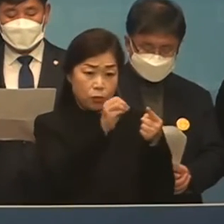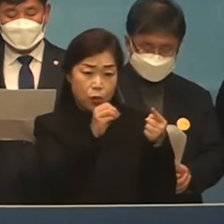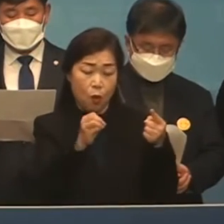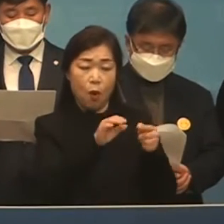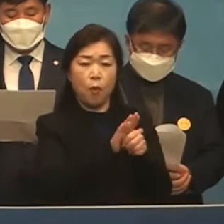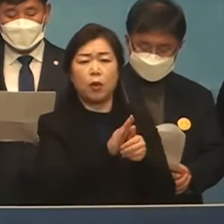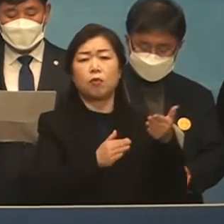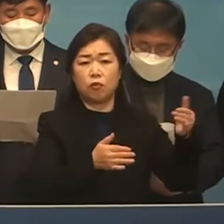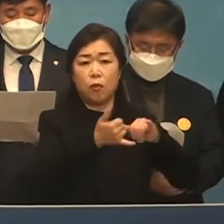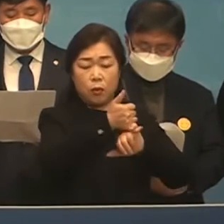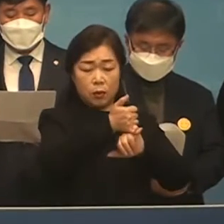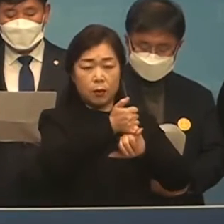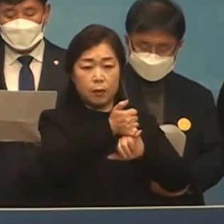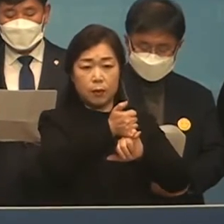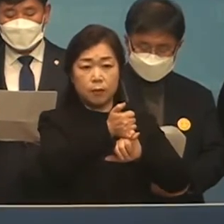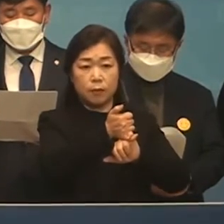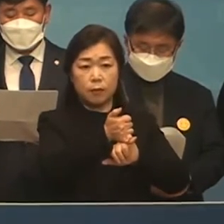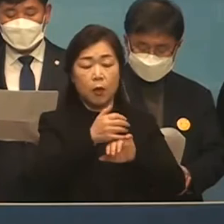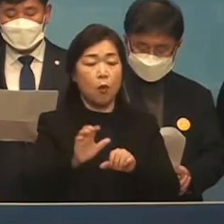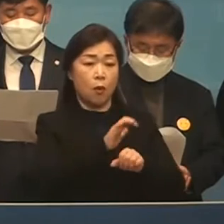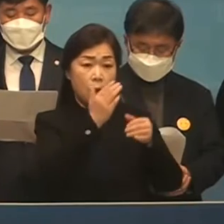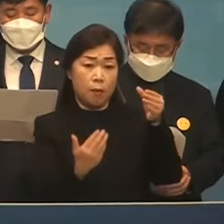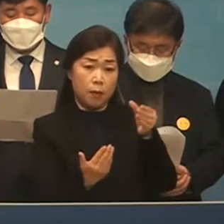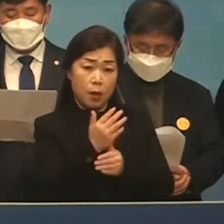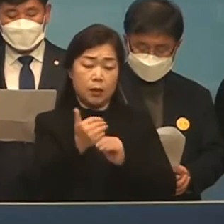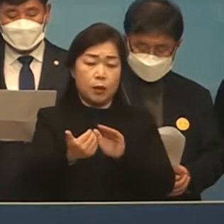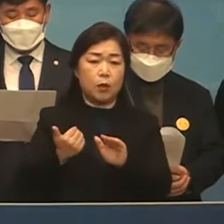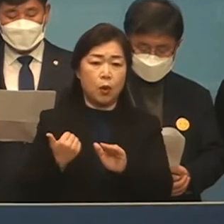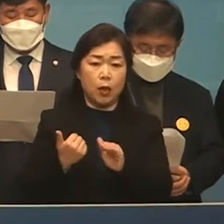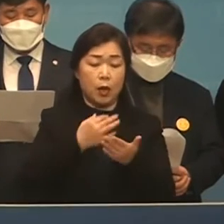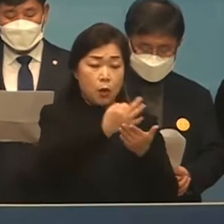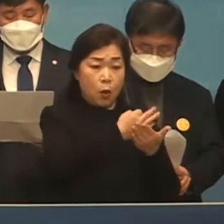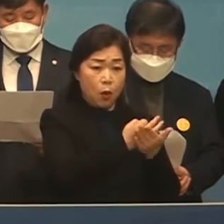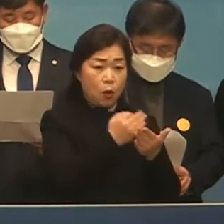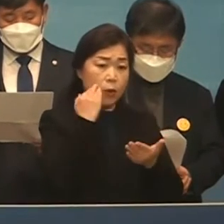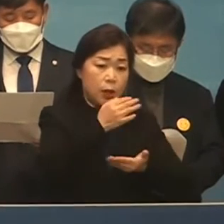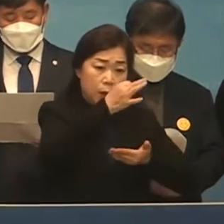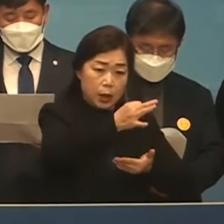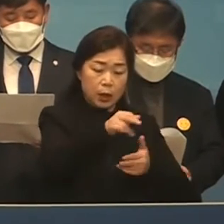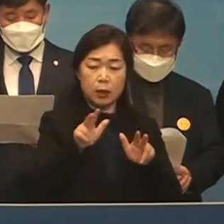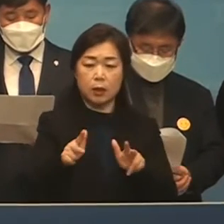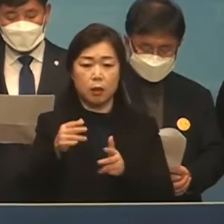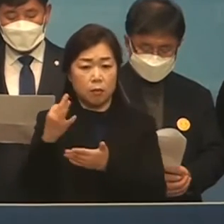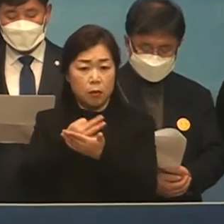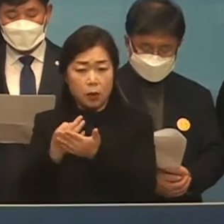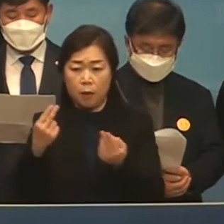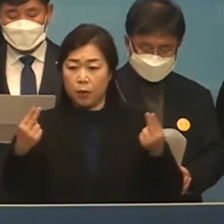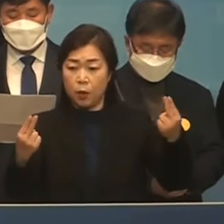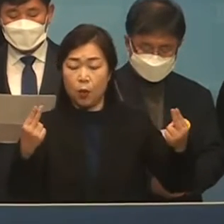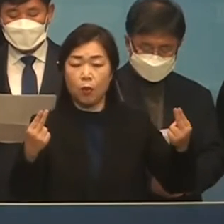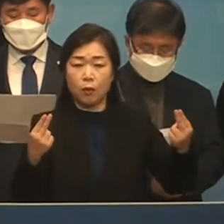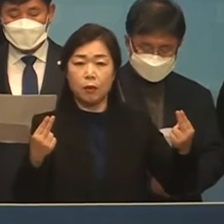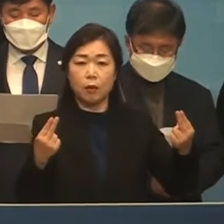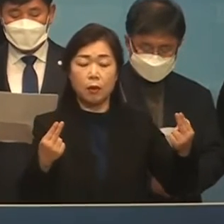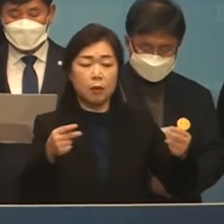보상의 원칙입니다. 코로나 발생 이전 연도의 영업이익과 현재의 영업이익을